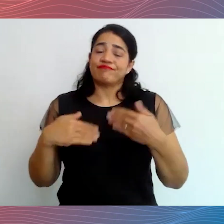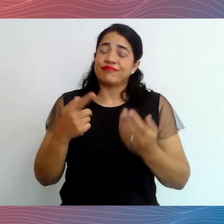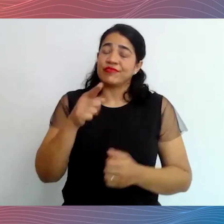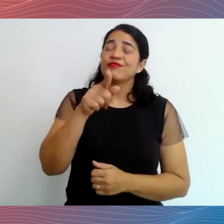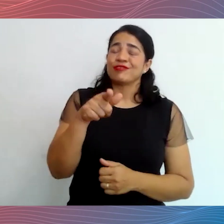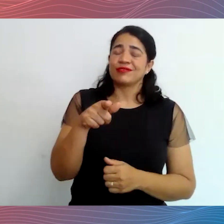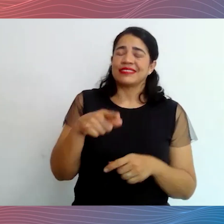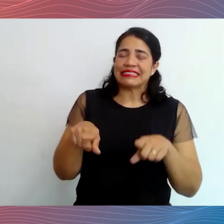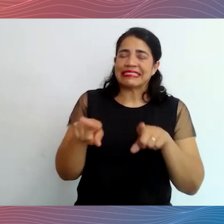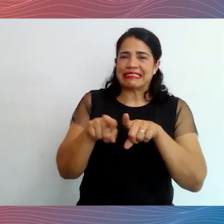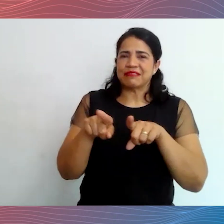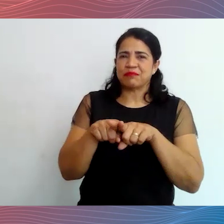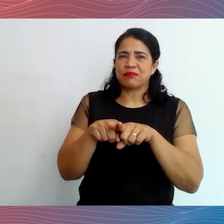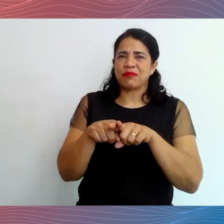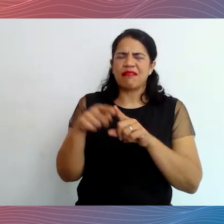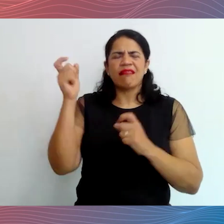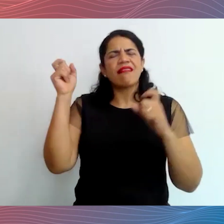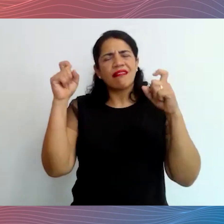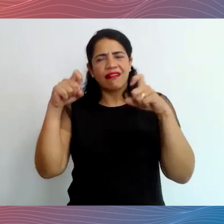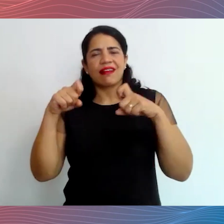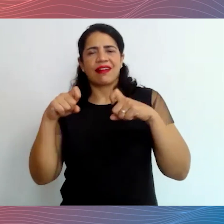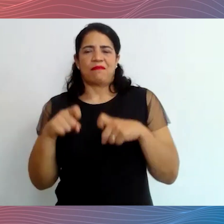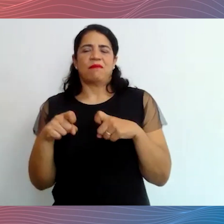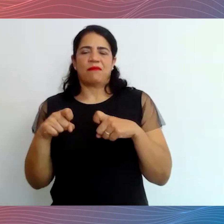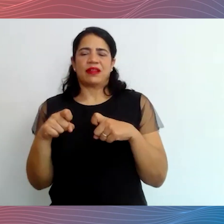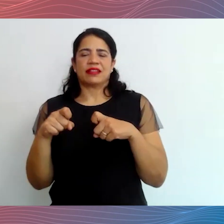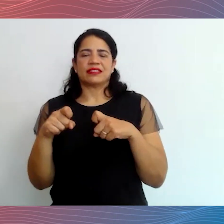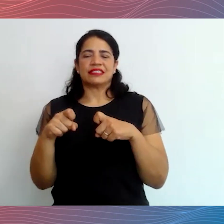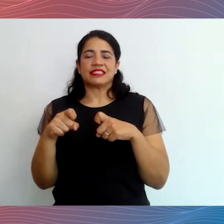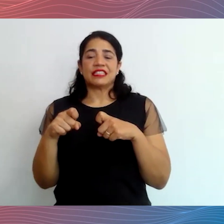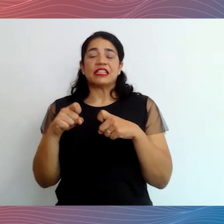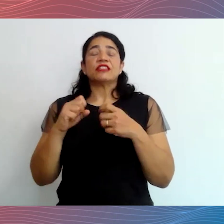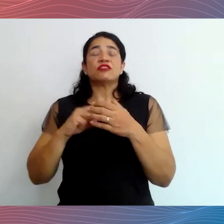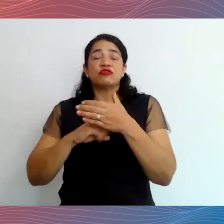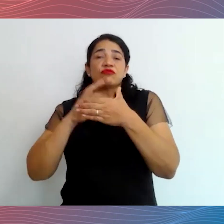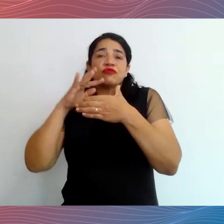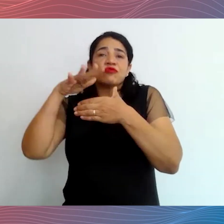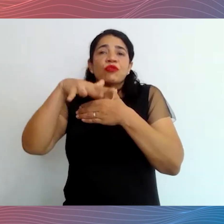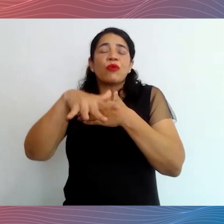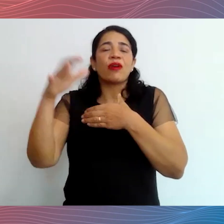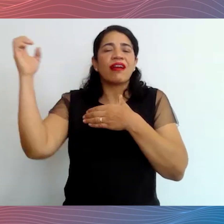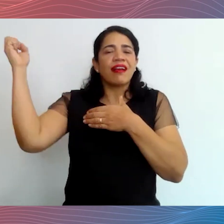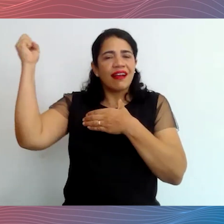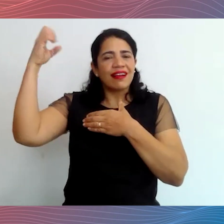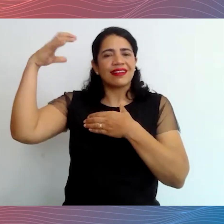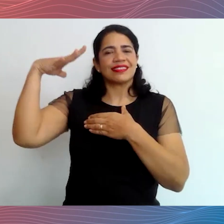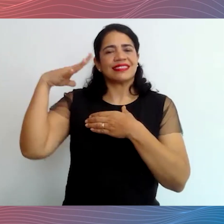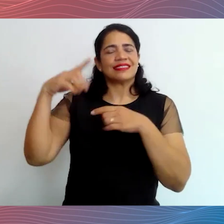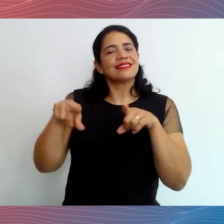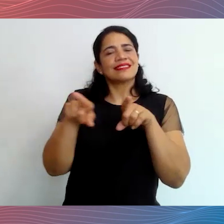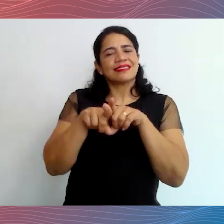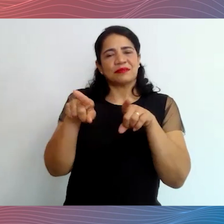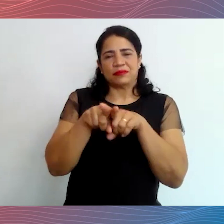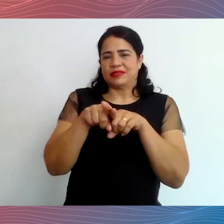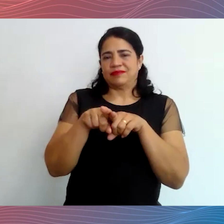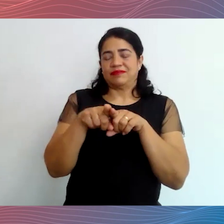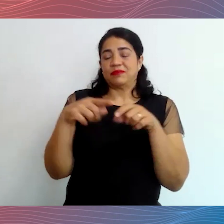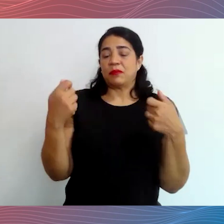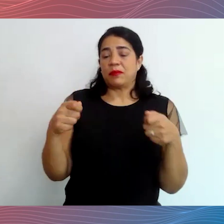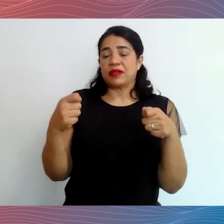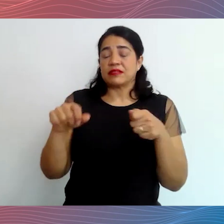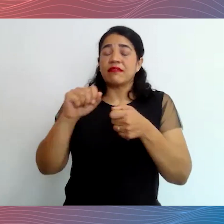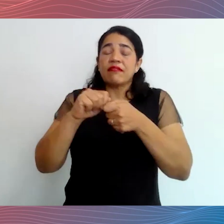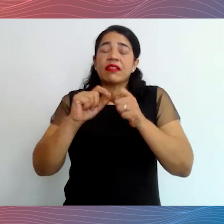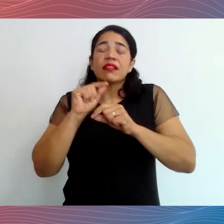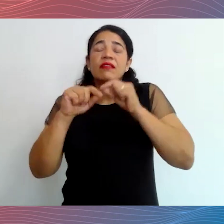graça, para fluir para outras pessoas, Basta nós rompermos, quebrarmos com a nossa timidez